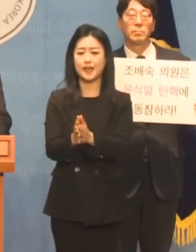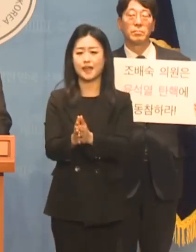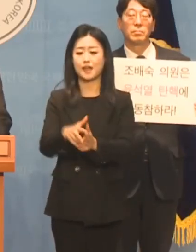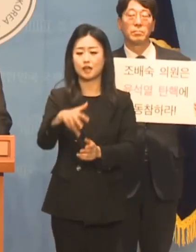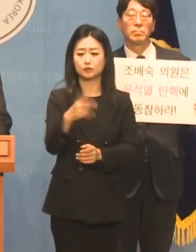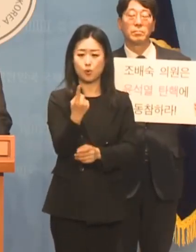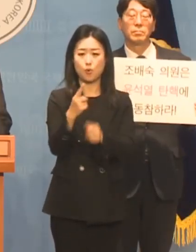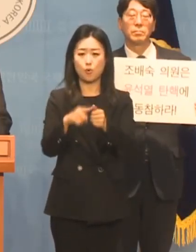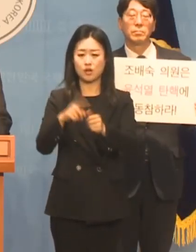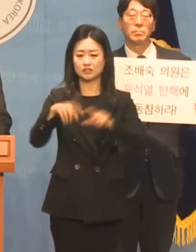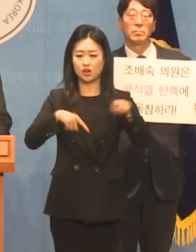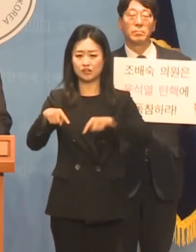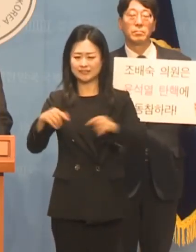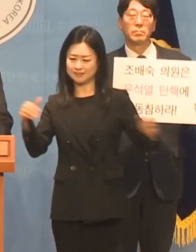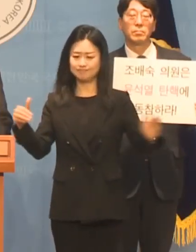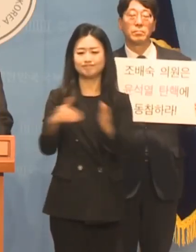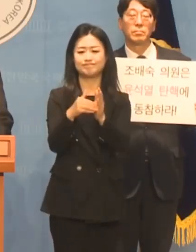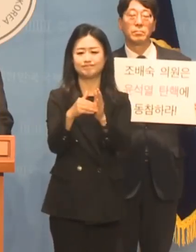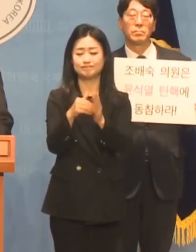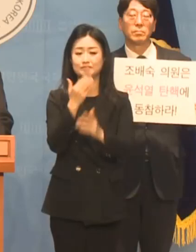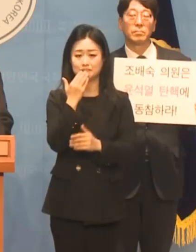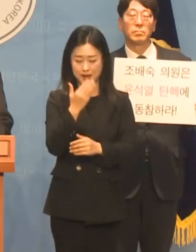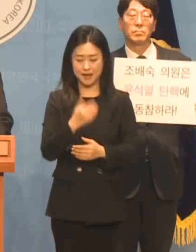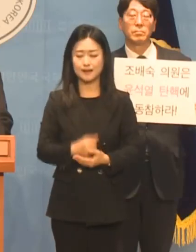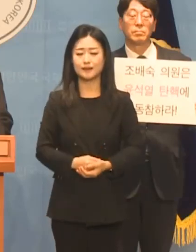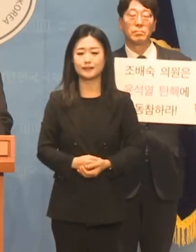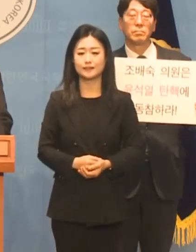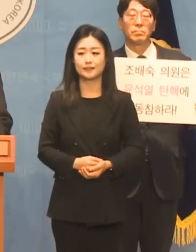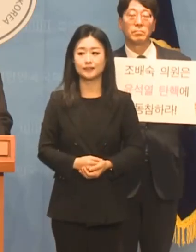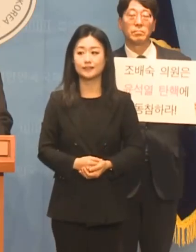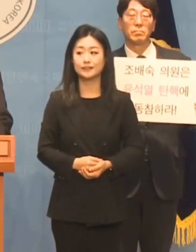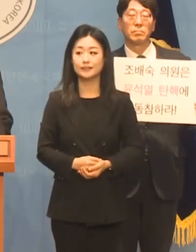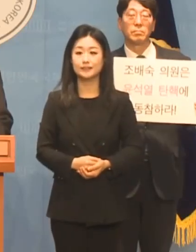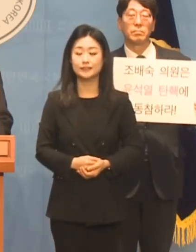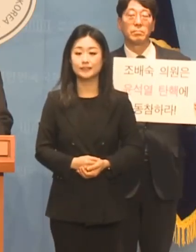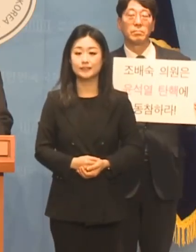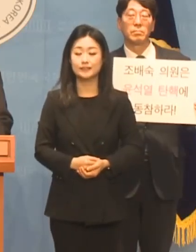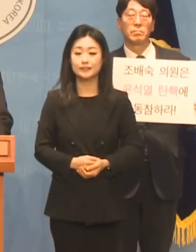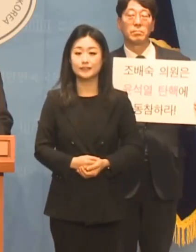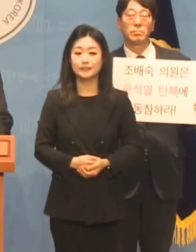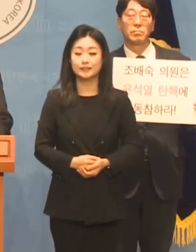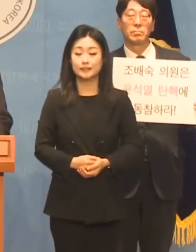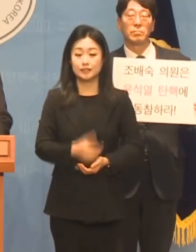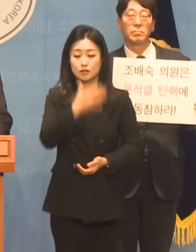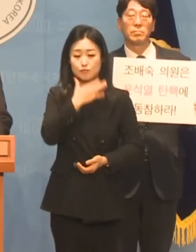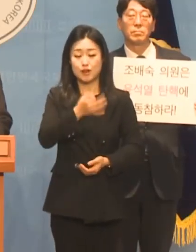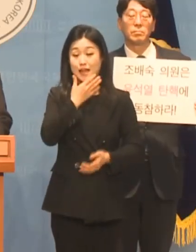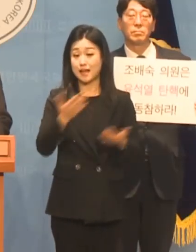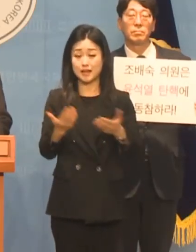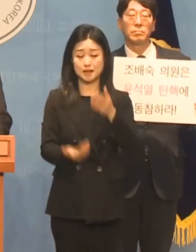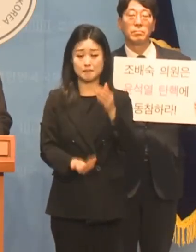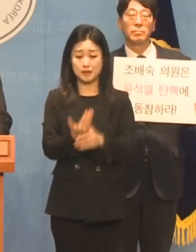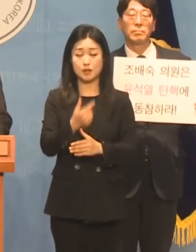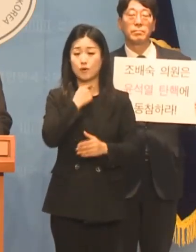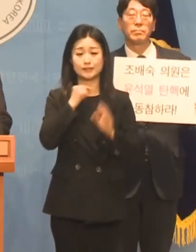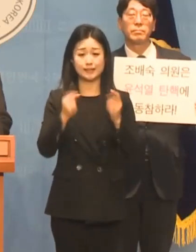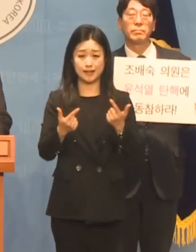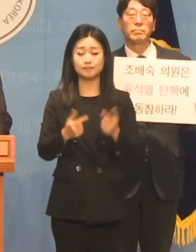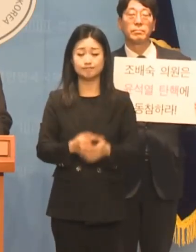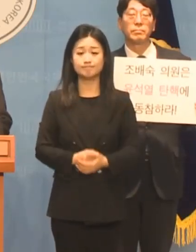정치 생명은 비참한 만로에 처하게 될 것이다. 우리는 이러한 불행한 일이 벌어지지 않기를